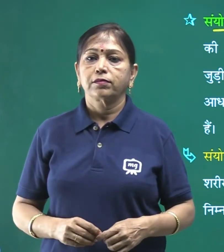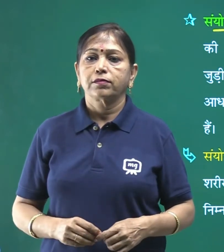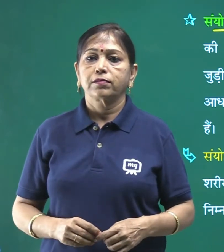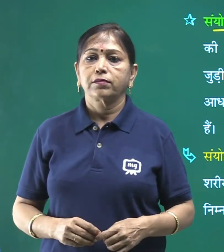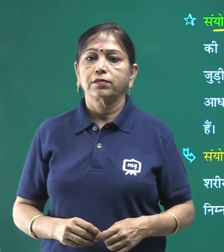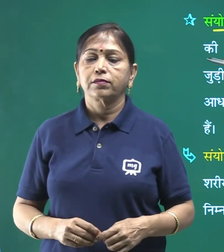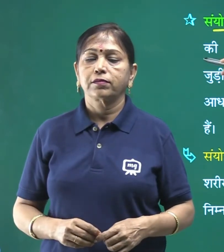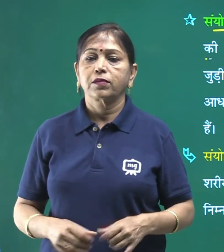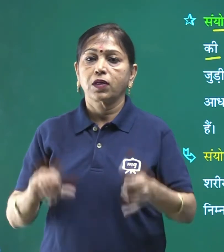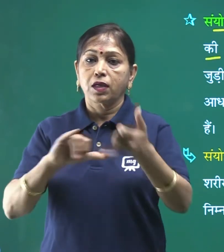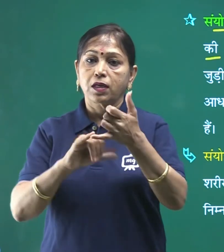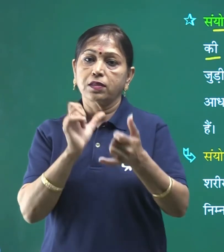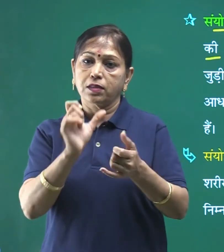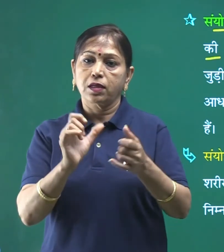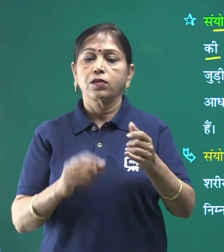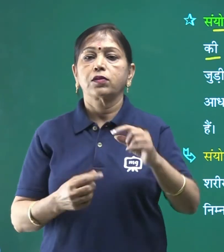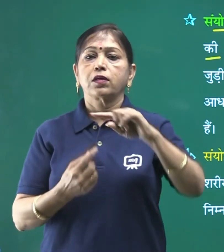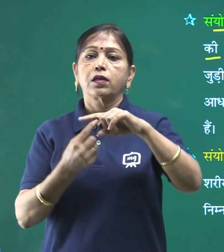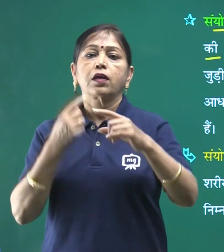संयोजी ऊतक की